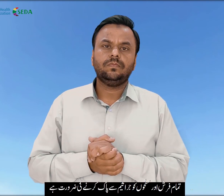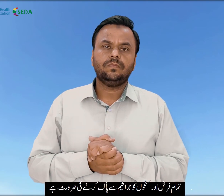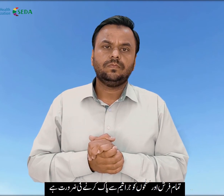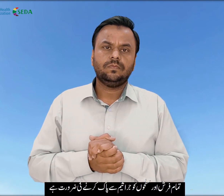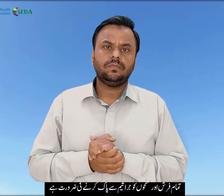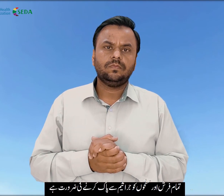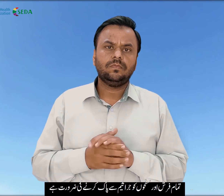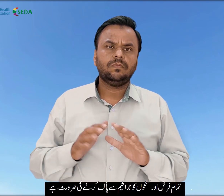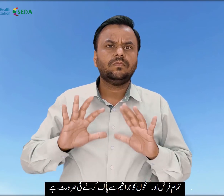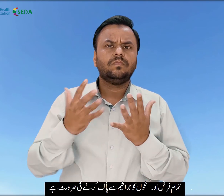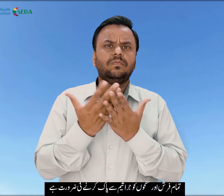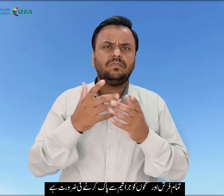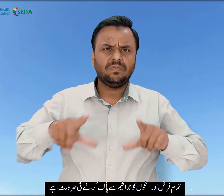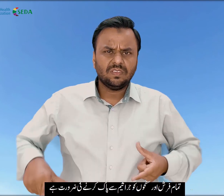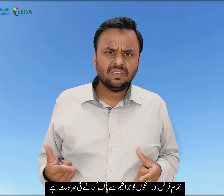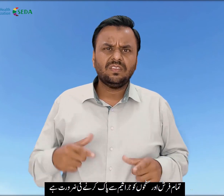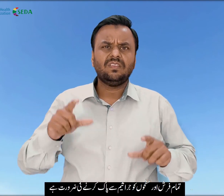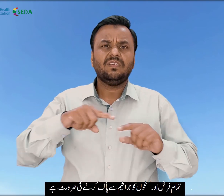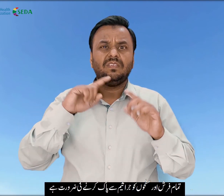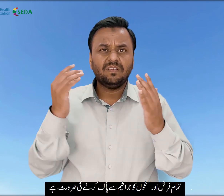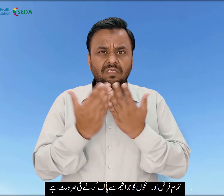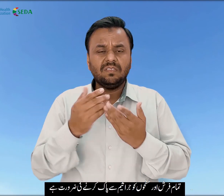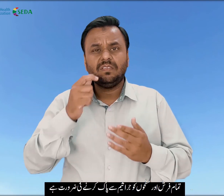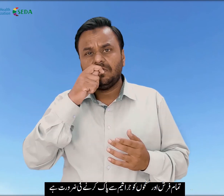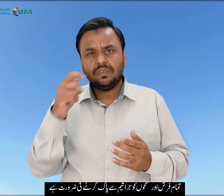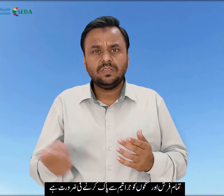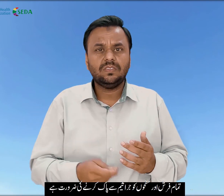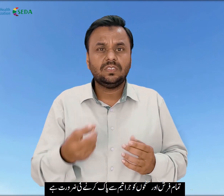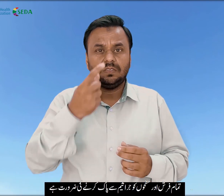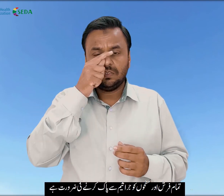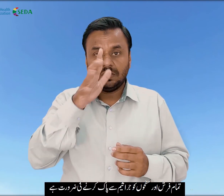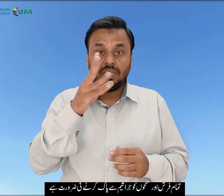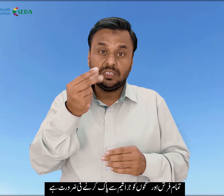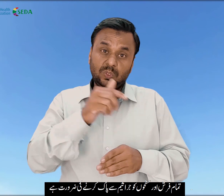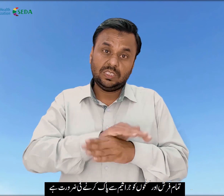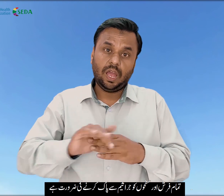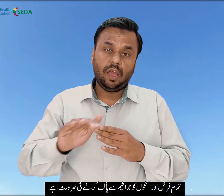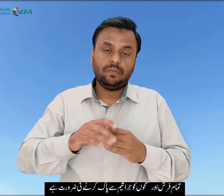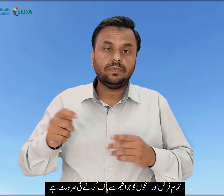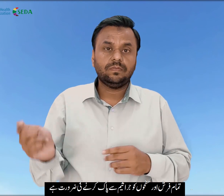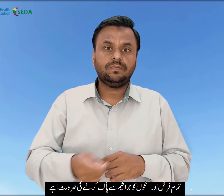تمام فرش اور سطحوں کو جراثیم سے پاک کرنے کی ضرورت ہے۔